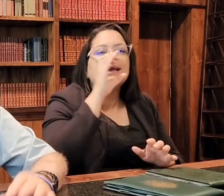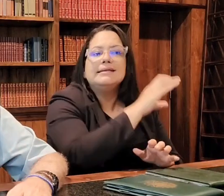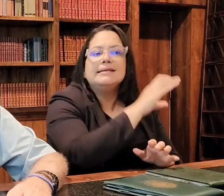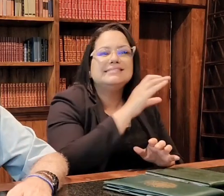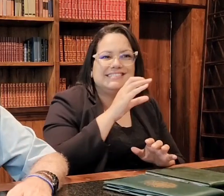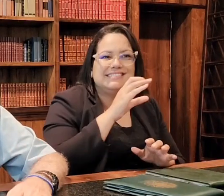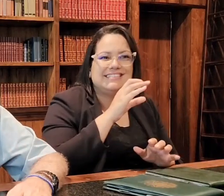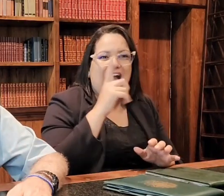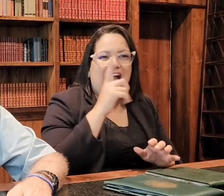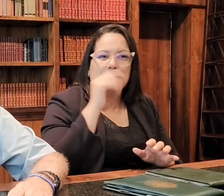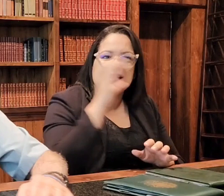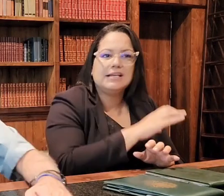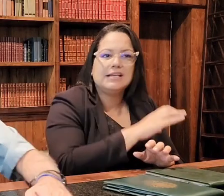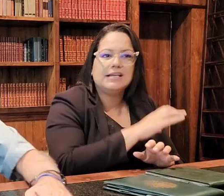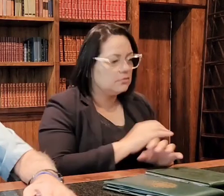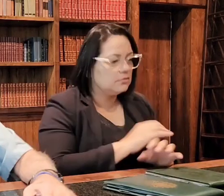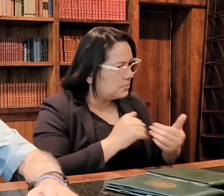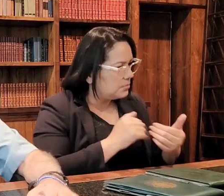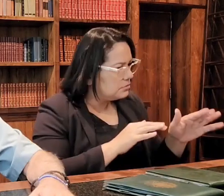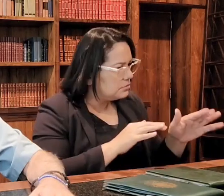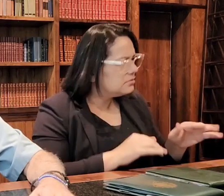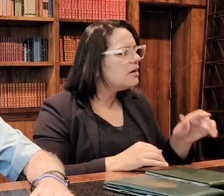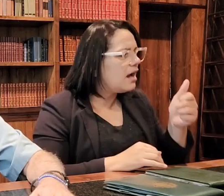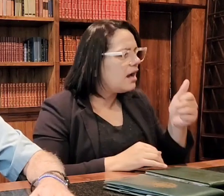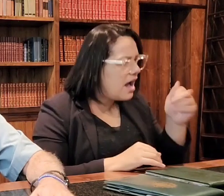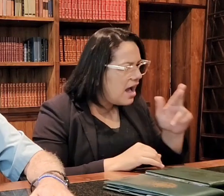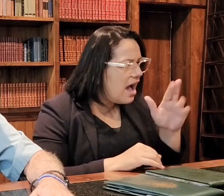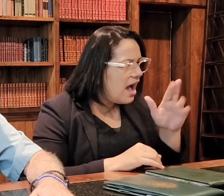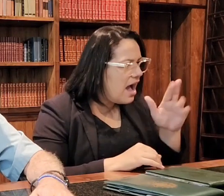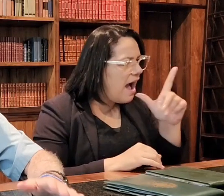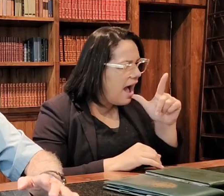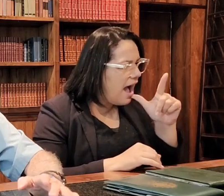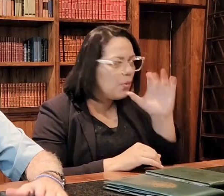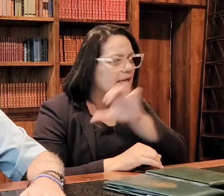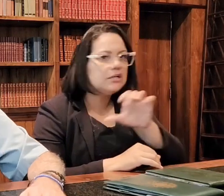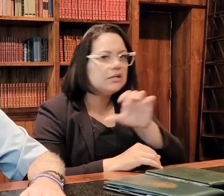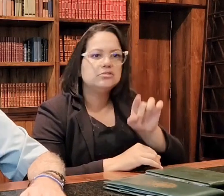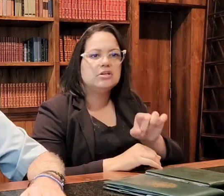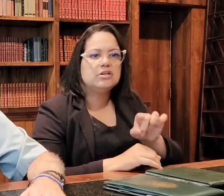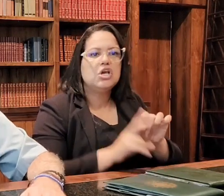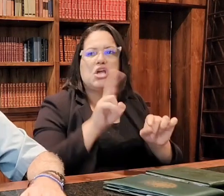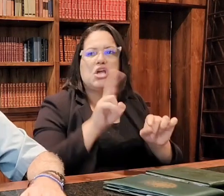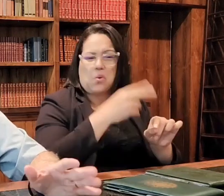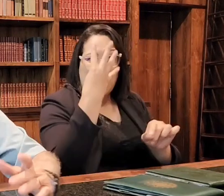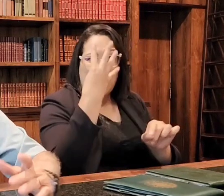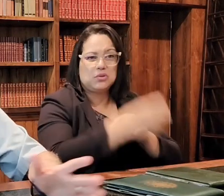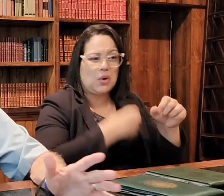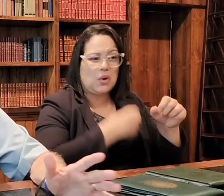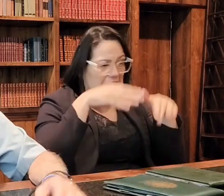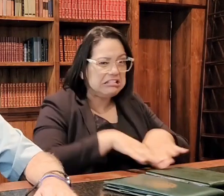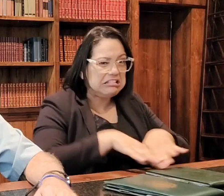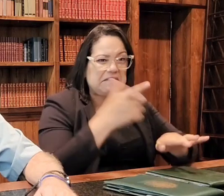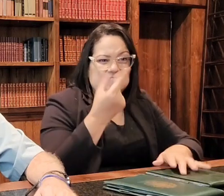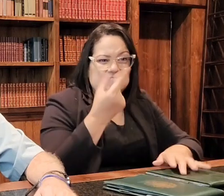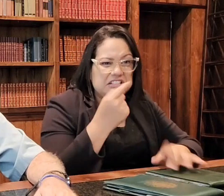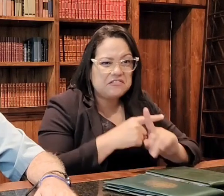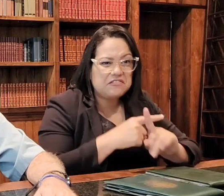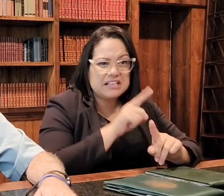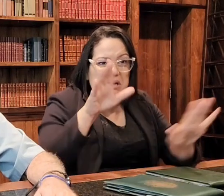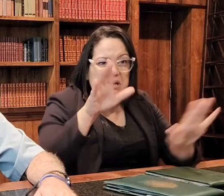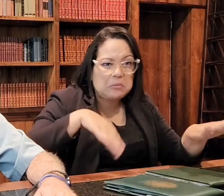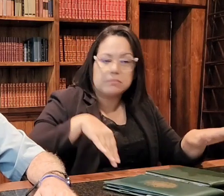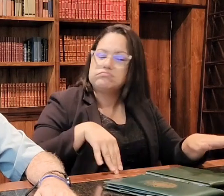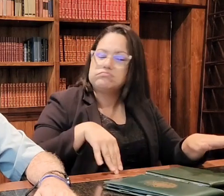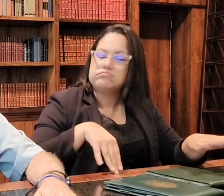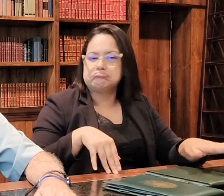logo em janeiro de 2019. Se eu entrei 20 vezes nela ao longo desses 4 anos, foi muito.